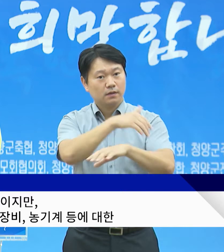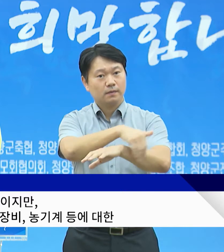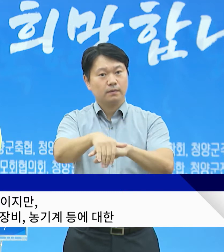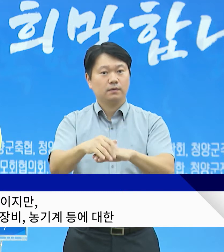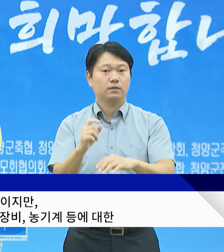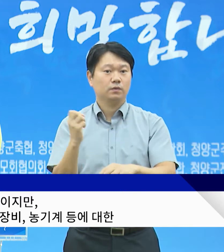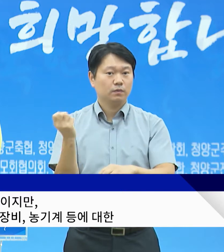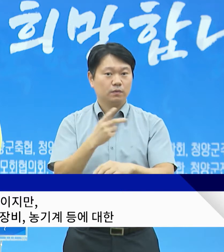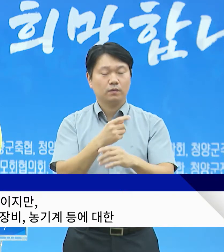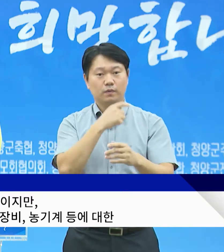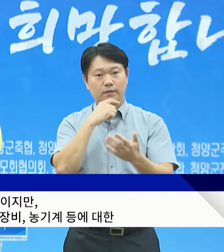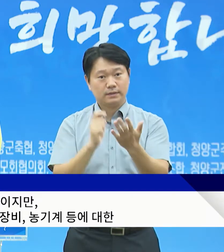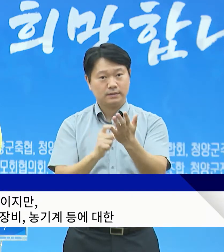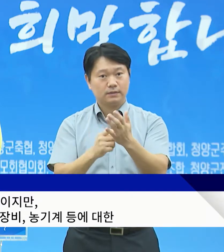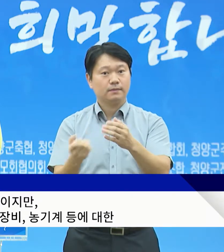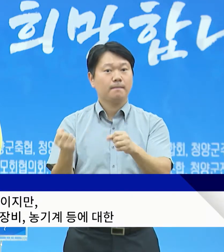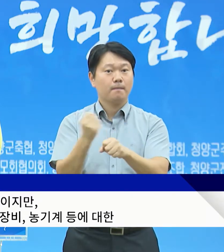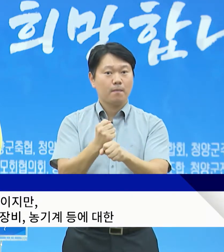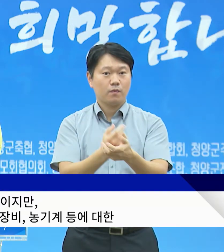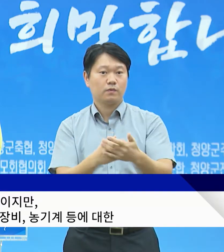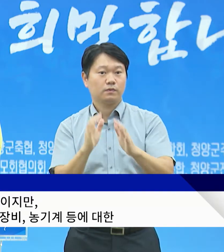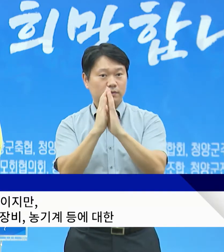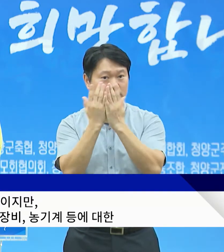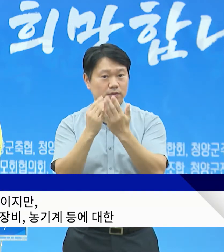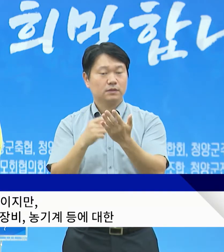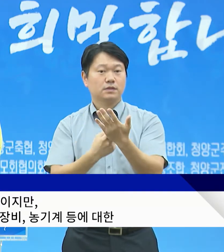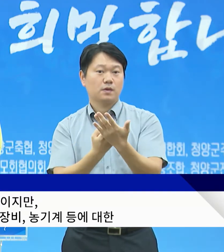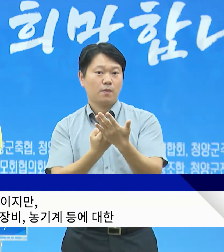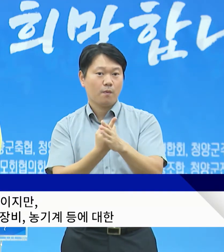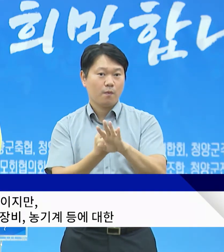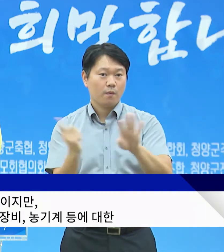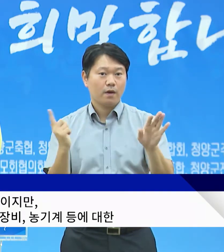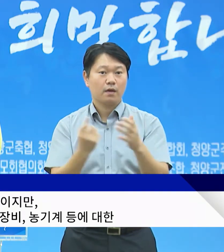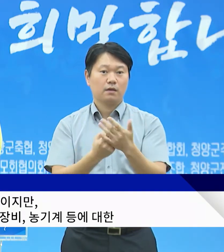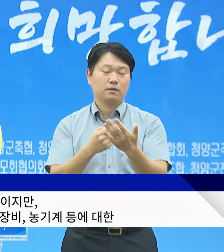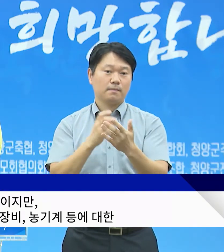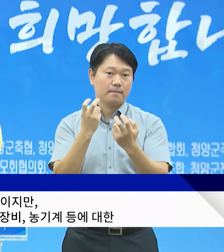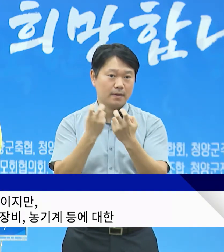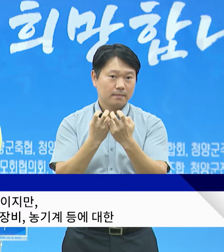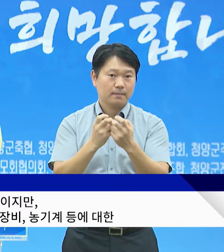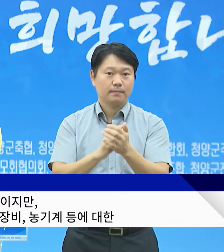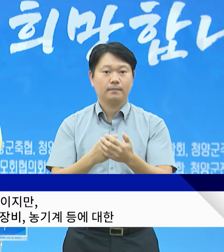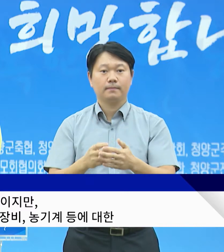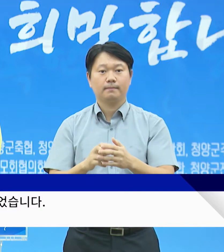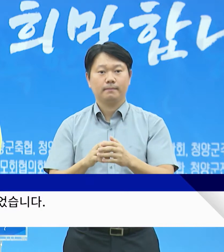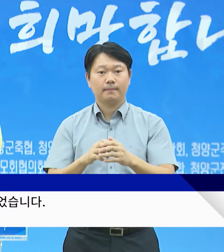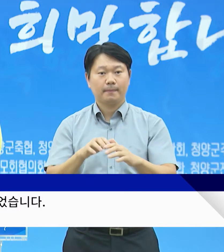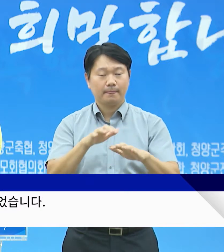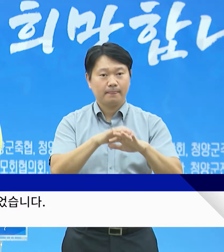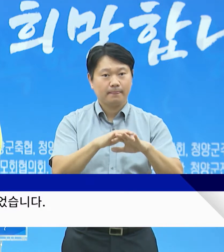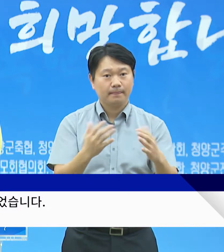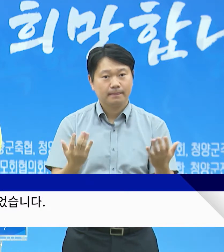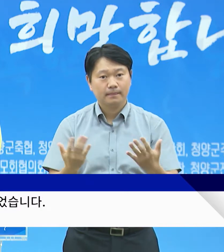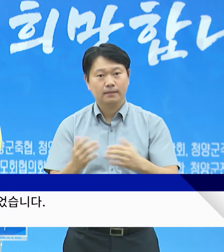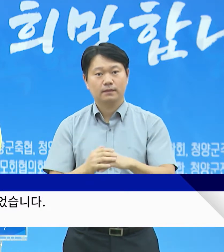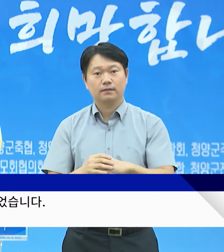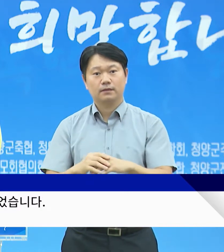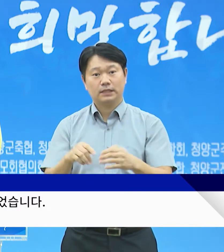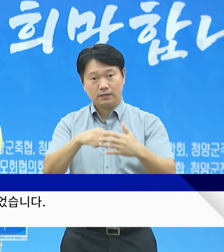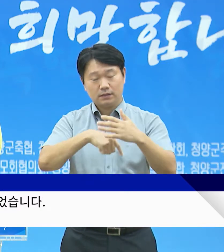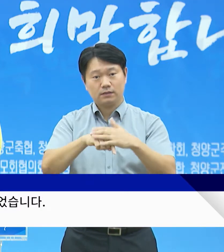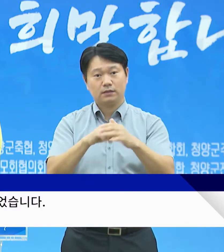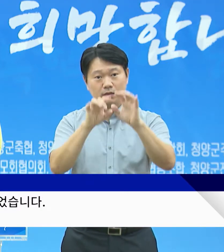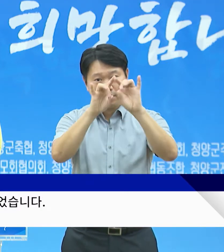사안이지만 작업장 안에 있는 각종 시설과 고가의 장비, 농기계 등에 대한 피해 보상을